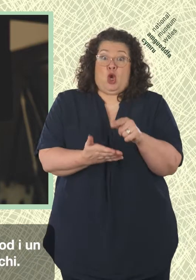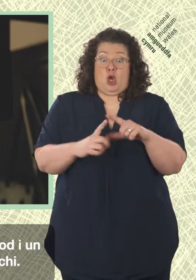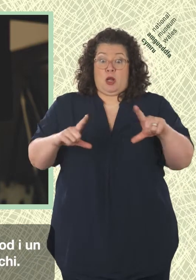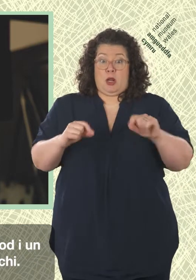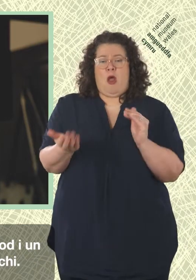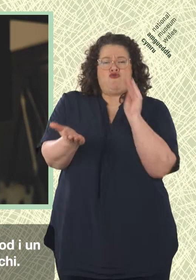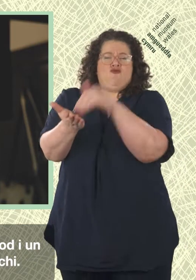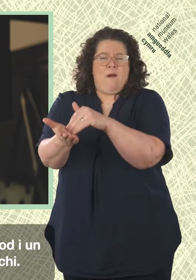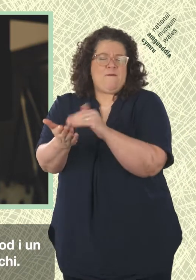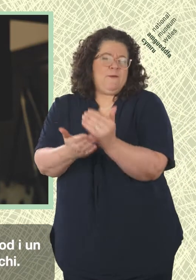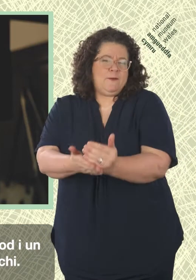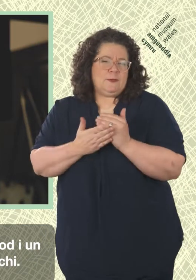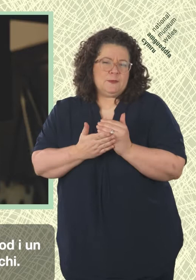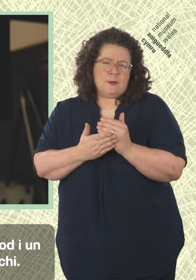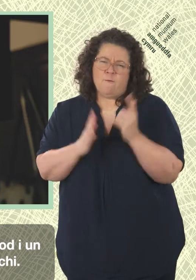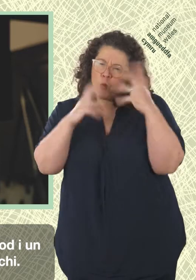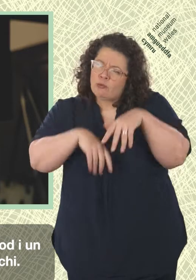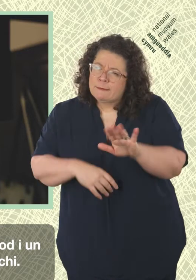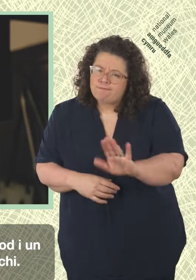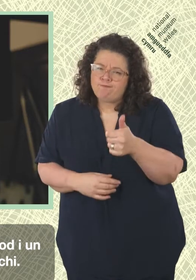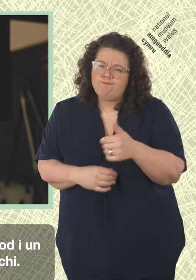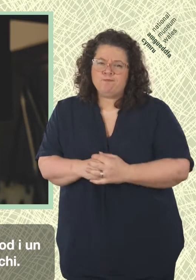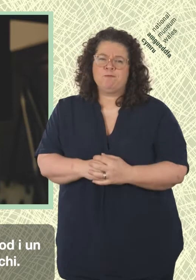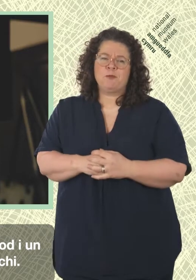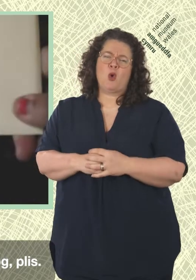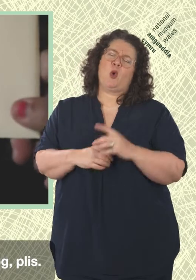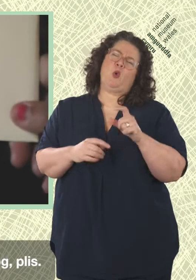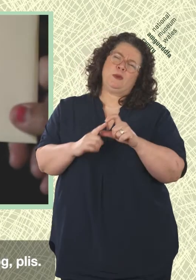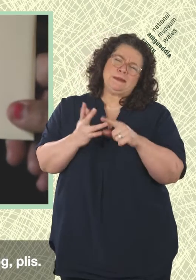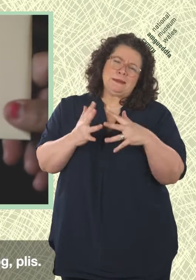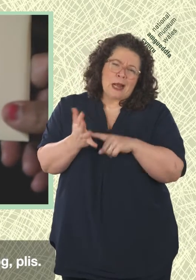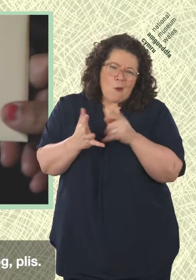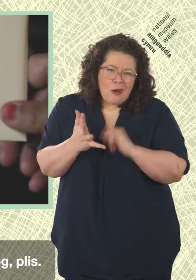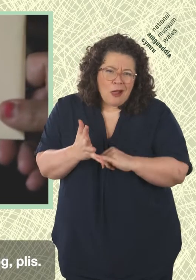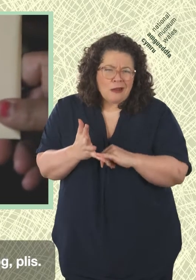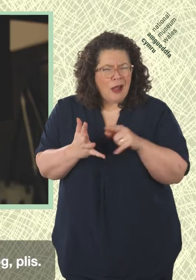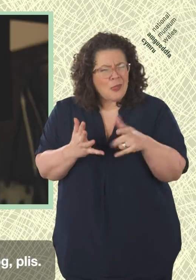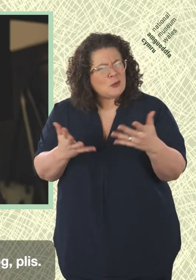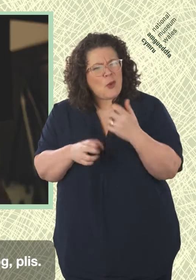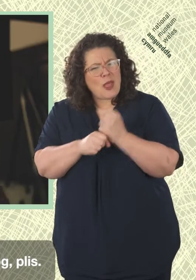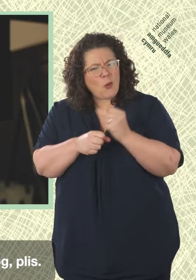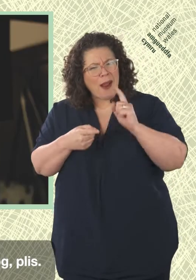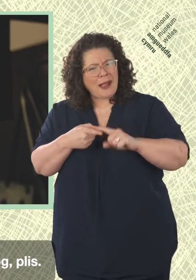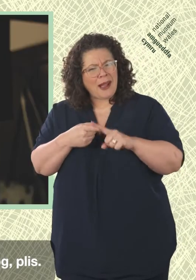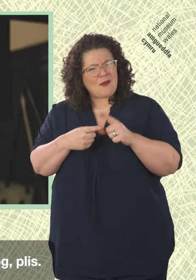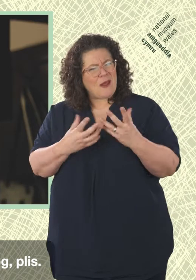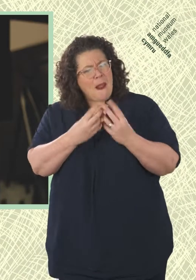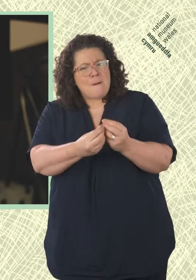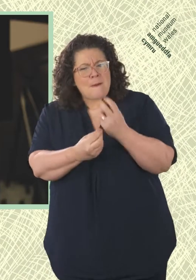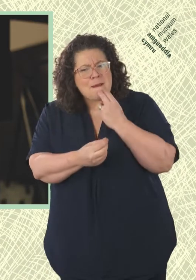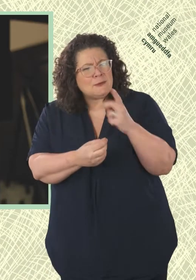byddwn ni'n dwlu dod i un o'ch partis gweu chi. O, diolch. 2 ginog,